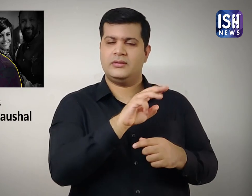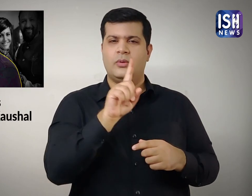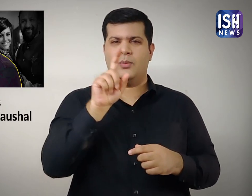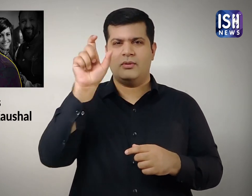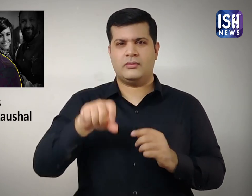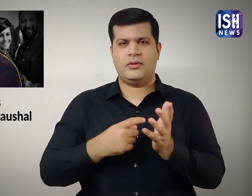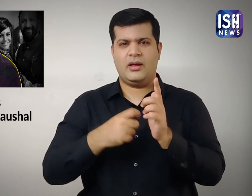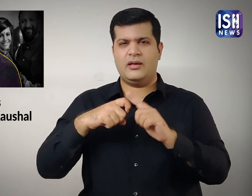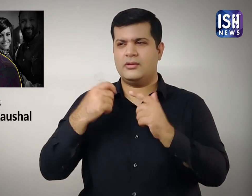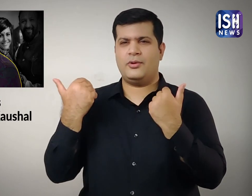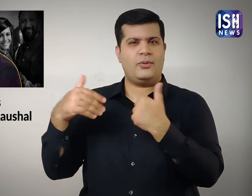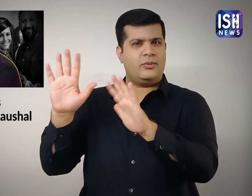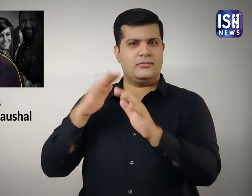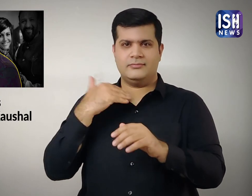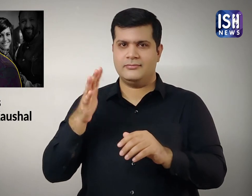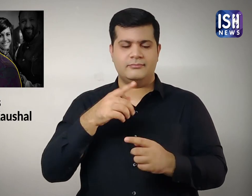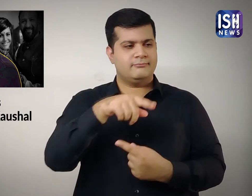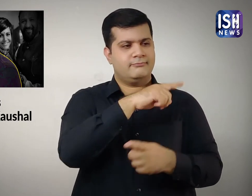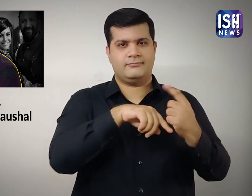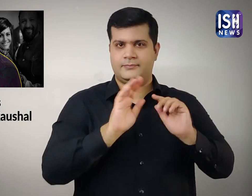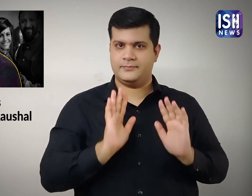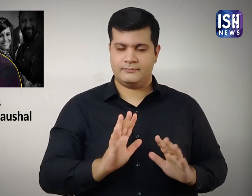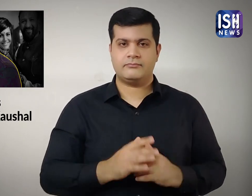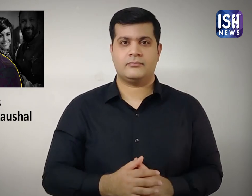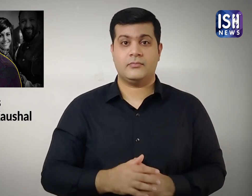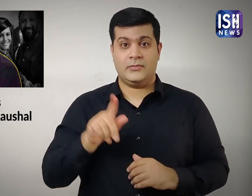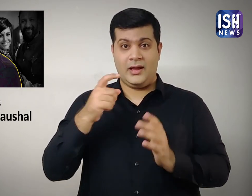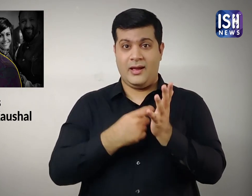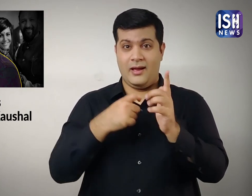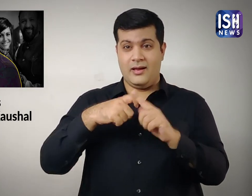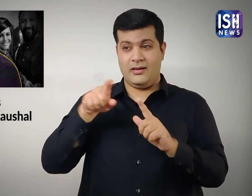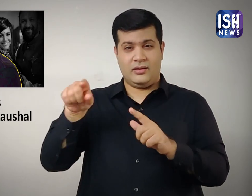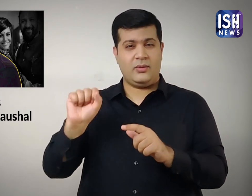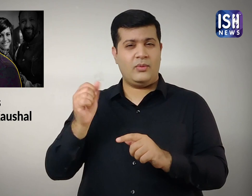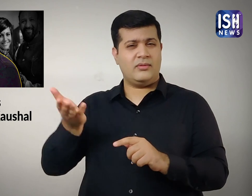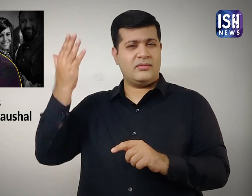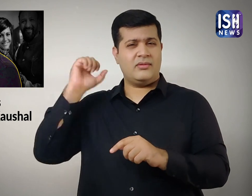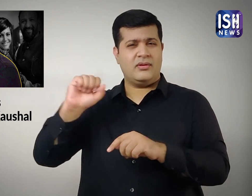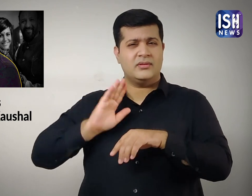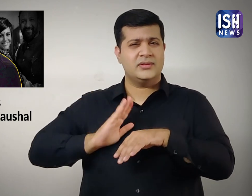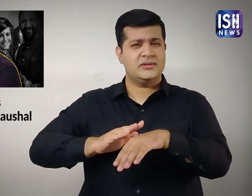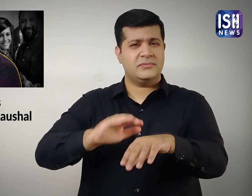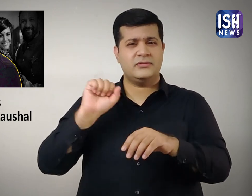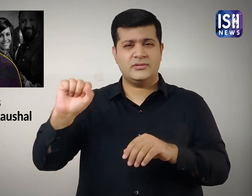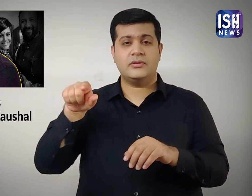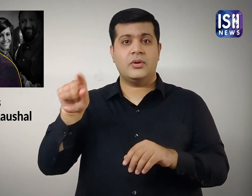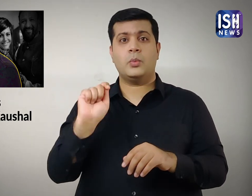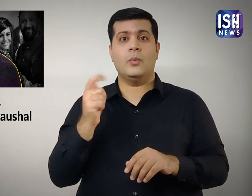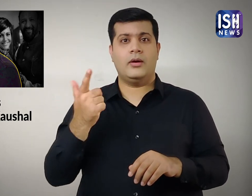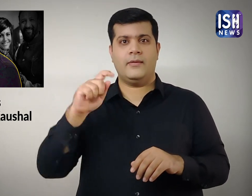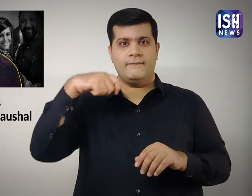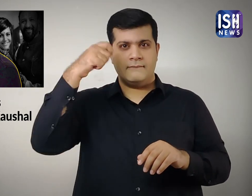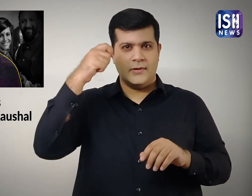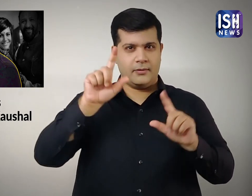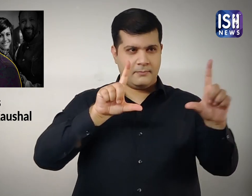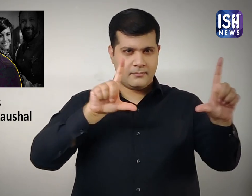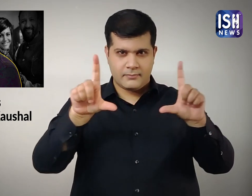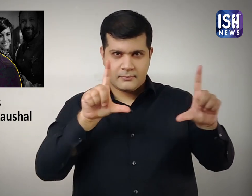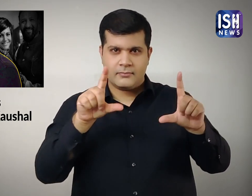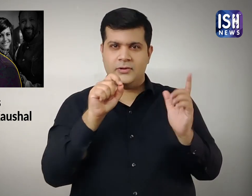कौशल के परिवार में अब ये तीन लोग है। कौशल एक निर्देशक, लेखक और निर्माता